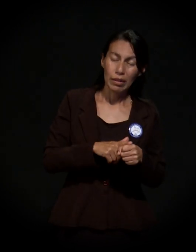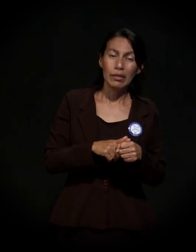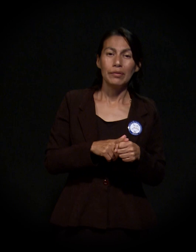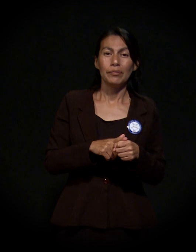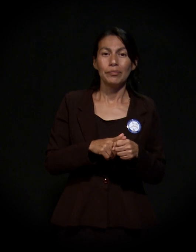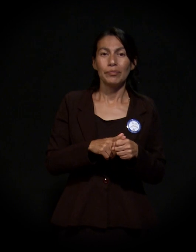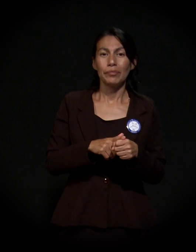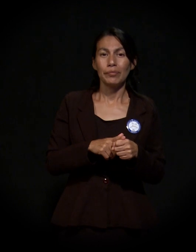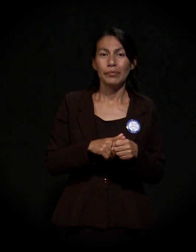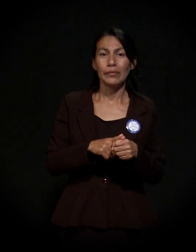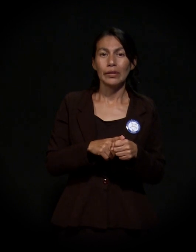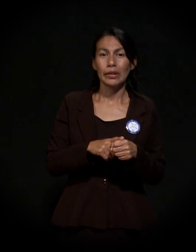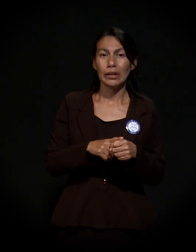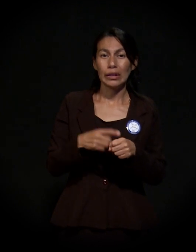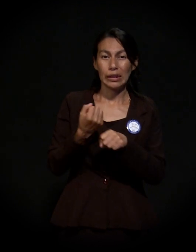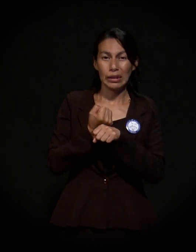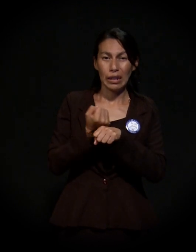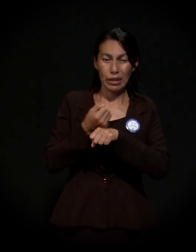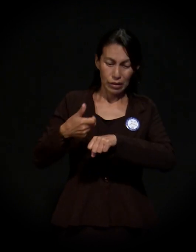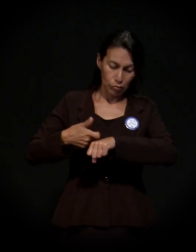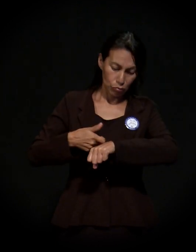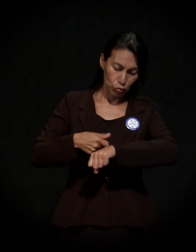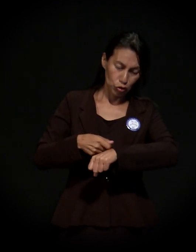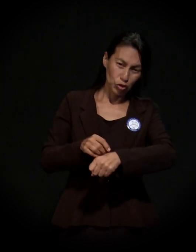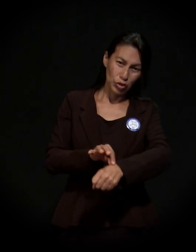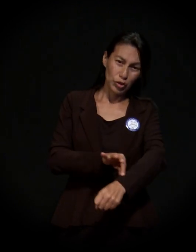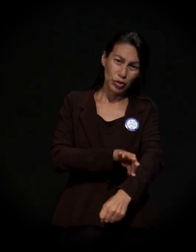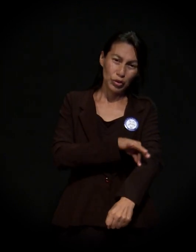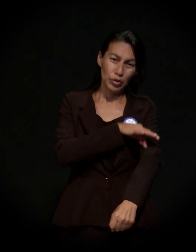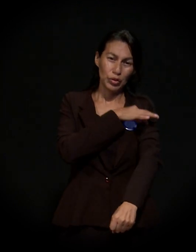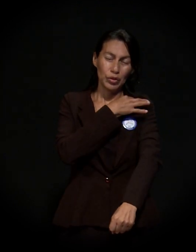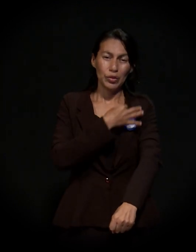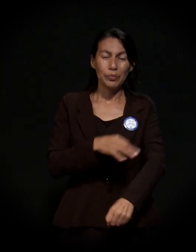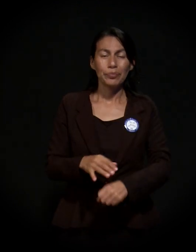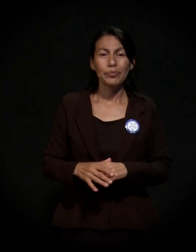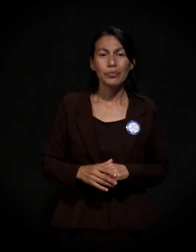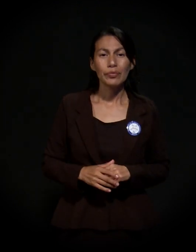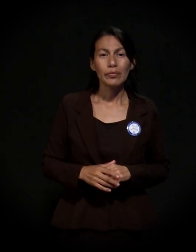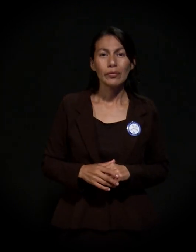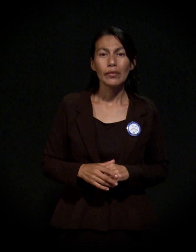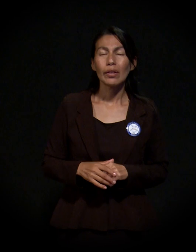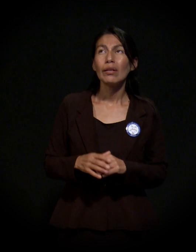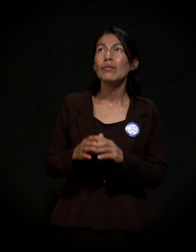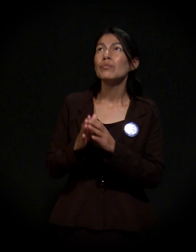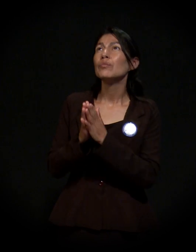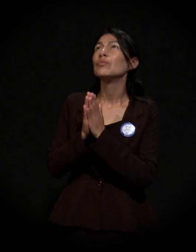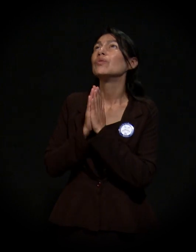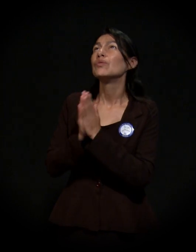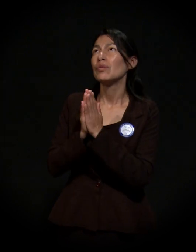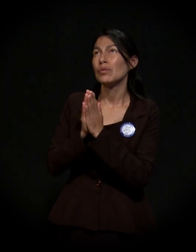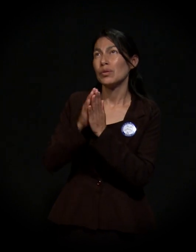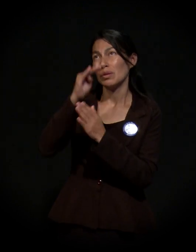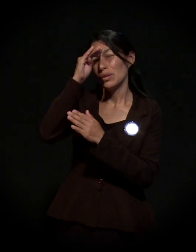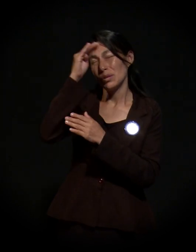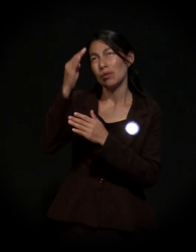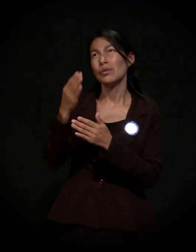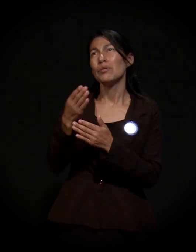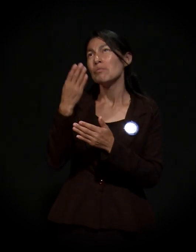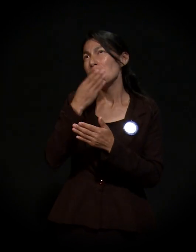estaban pasando sangre, dije, Señor, háblame a través de la